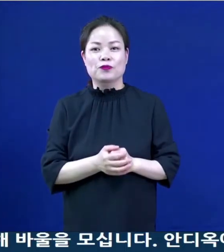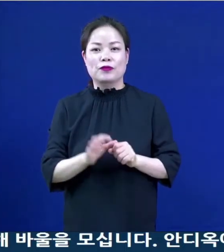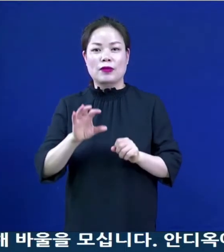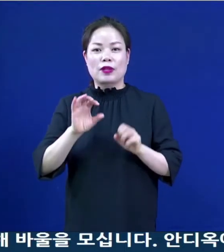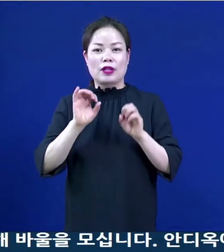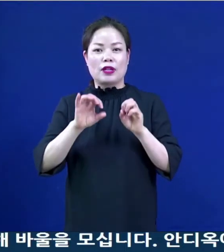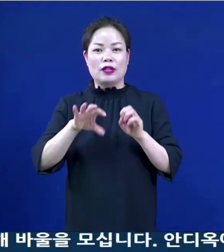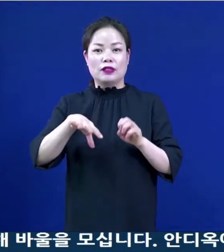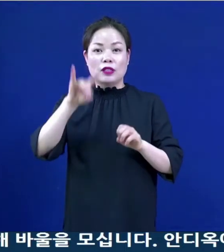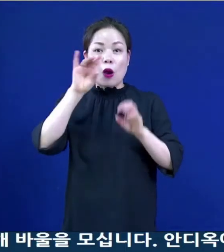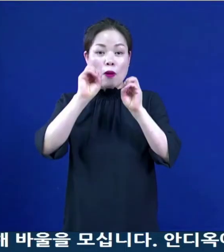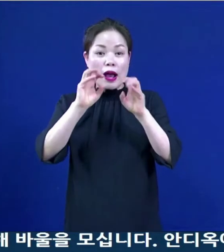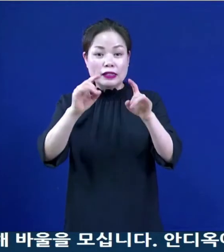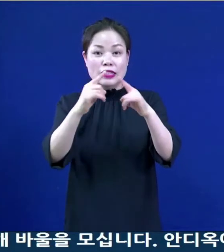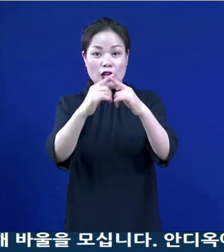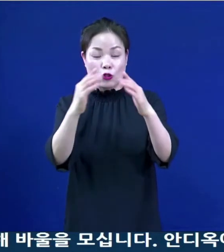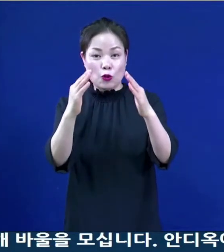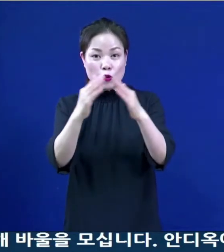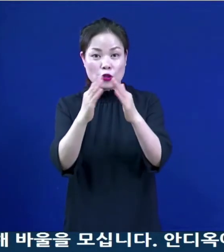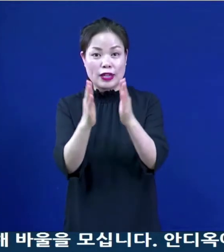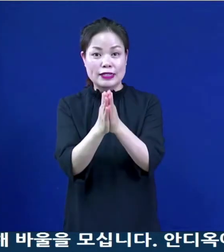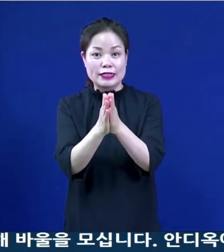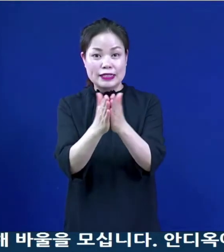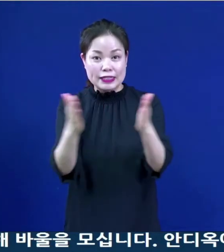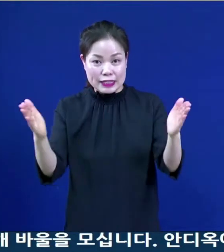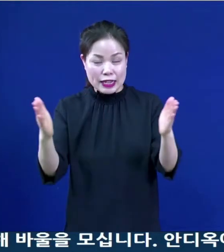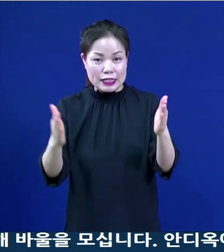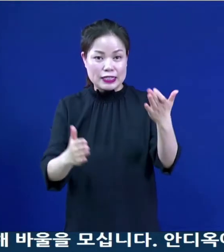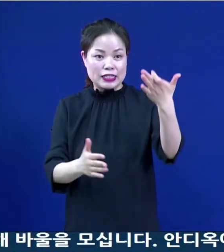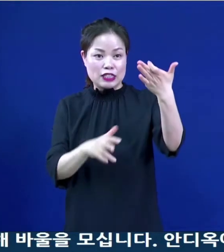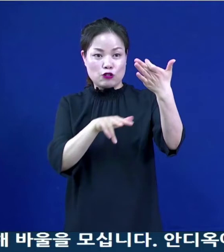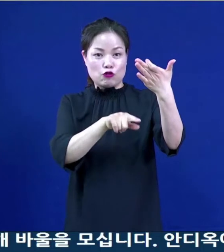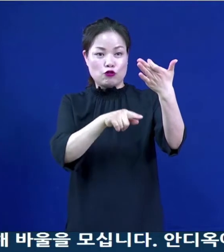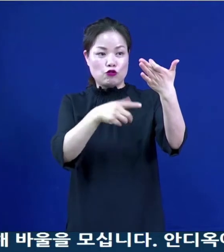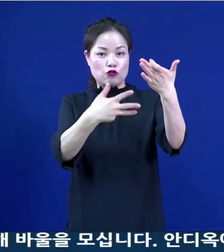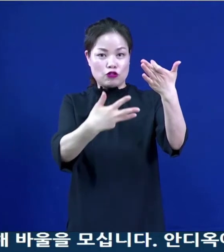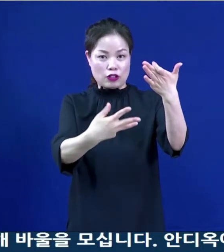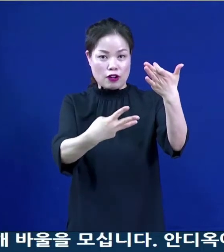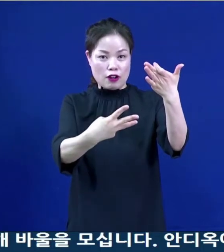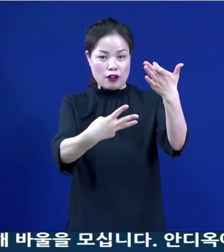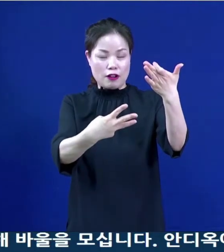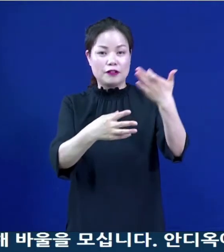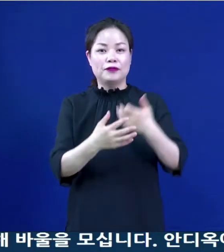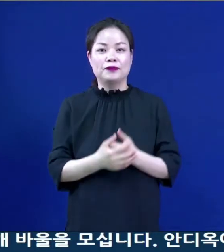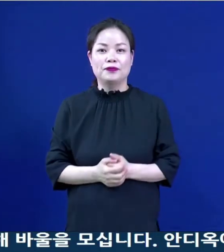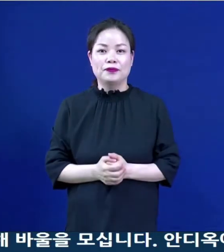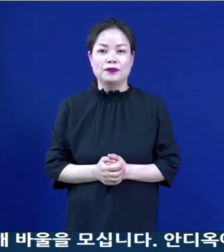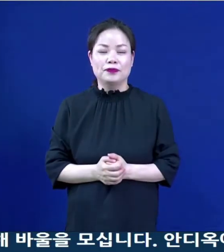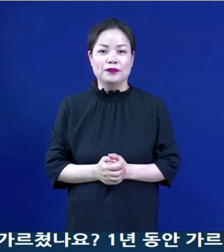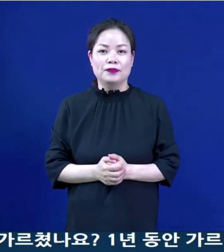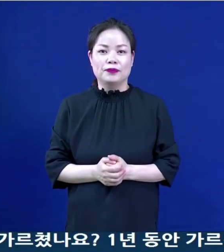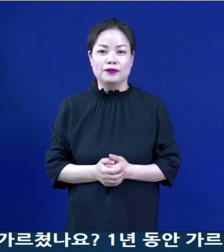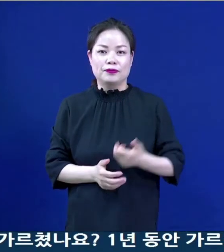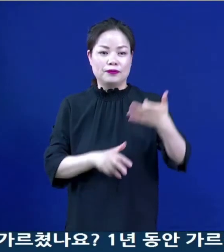교회가 어떻게 시작이 되었는지 19절부터 나옵니다. 19절.